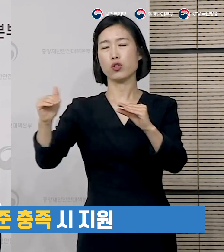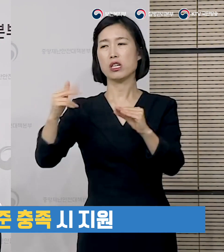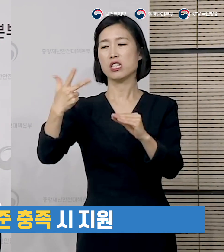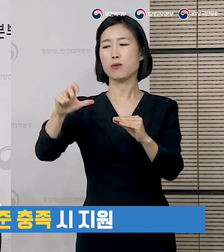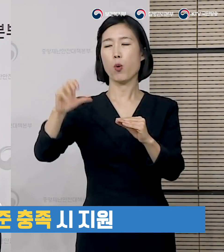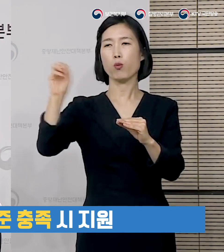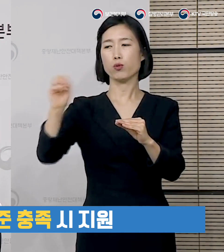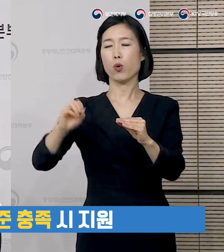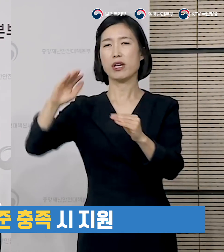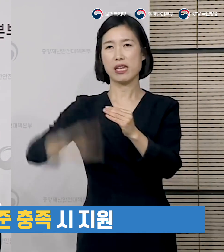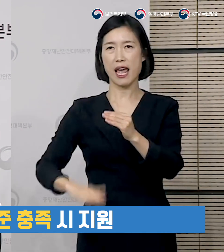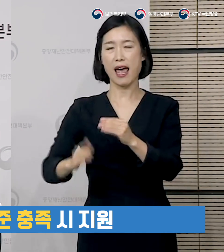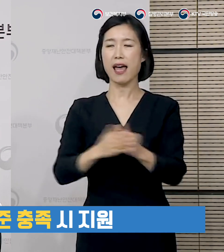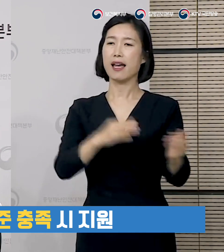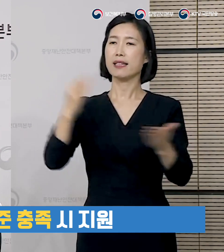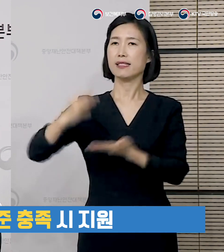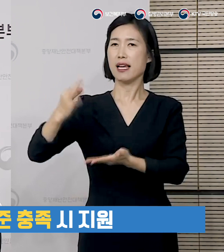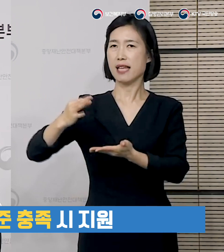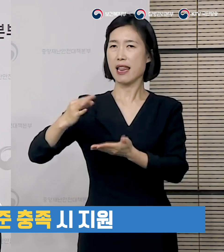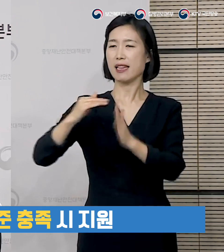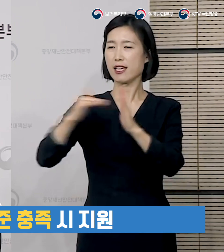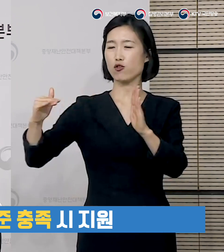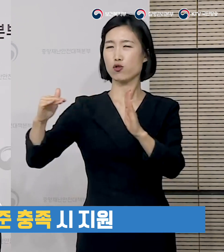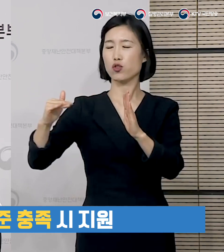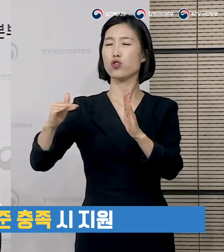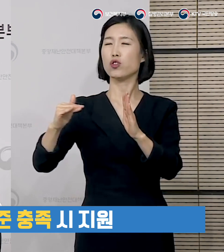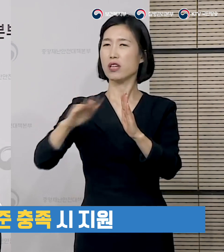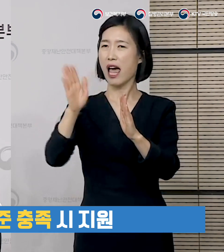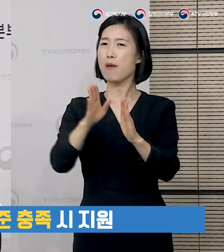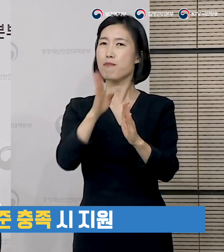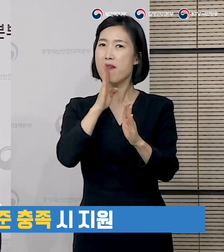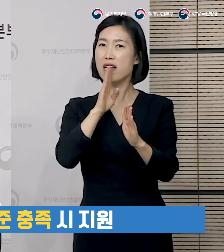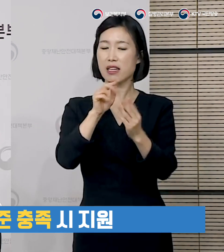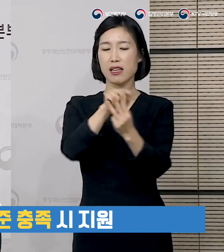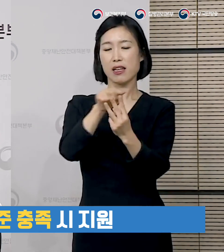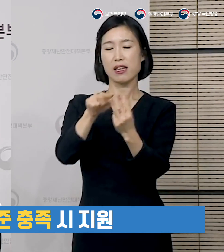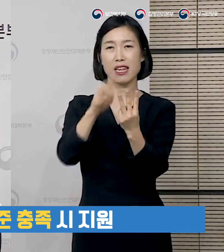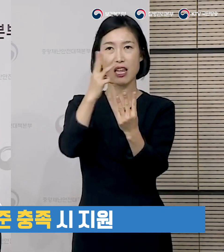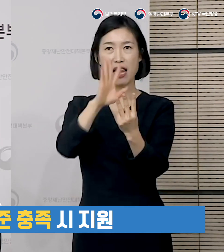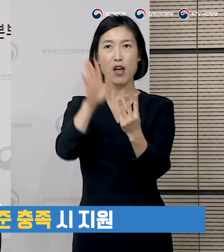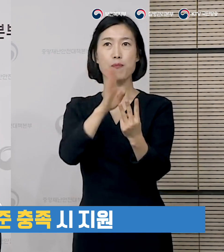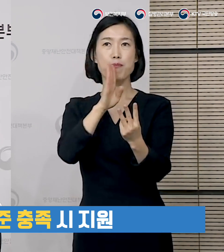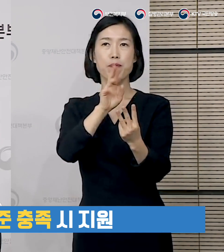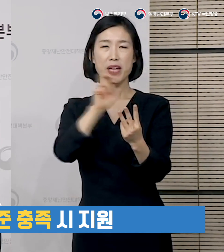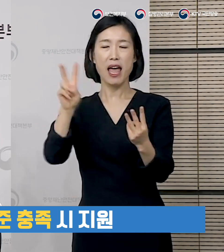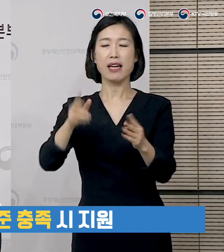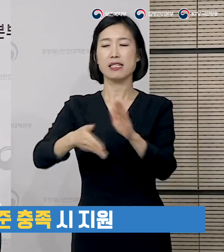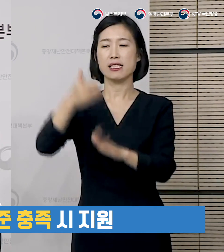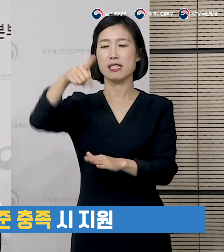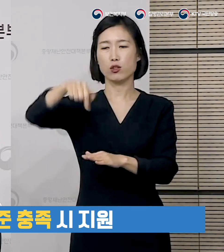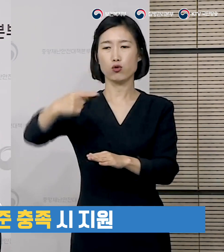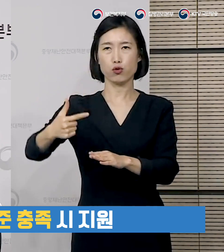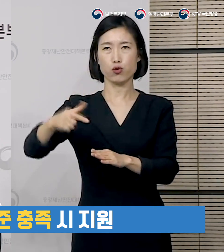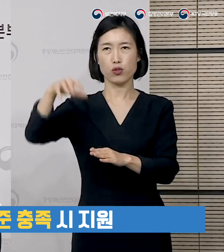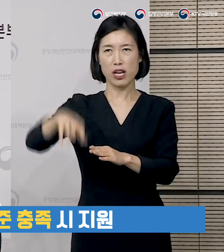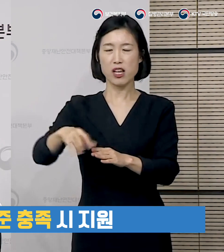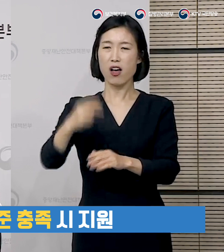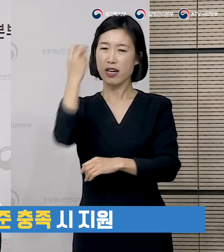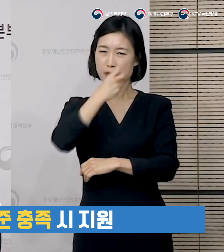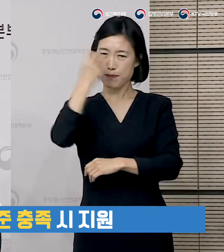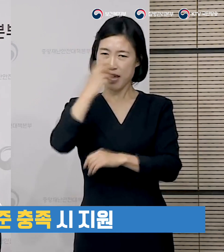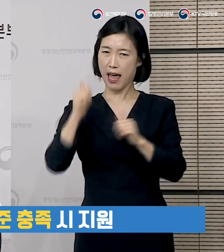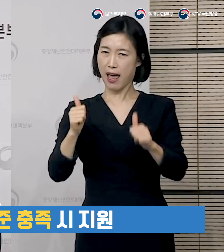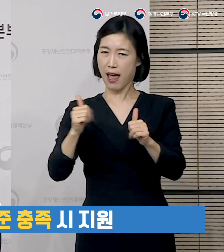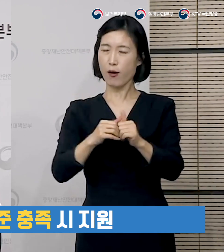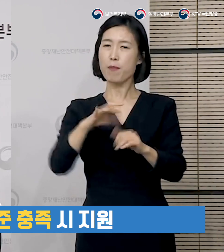100% 이하 그리고 재산 기준을 충족해야 합니다. 이 기준에 충족하시는 경우에는 그 시군구에서 심사에서 1개월